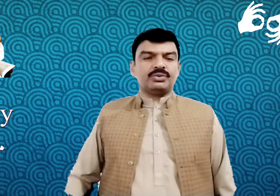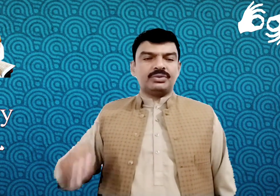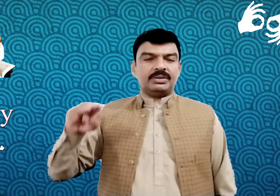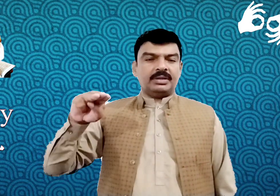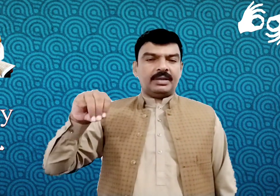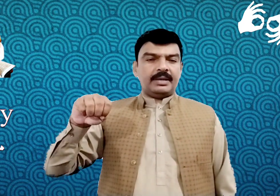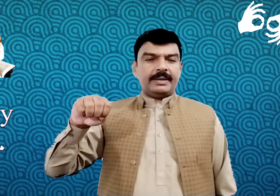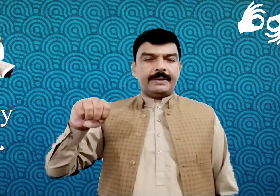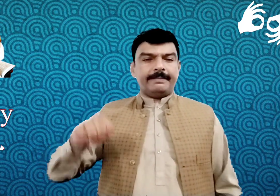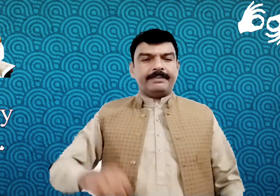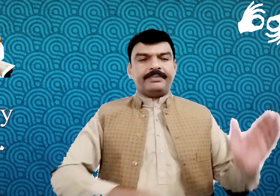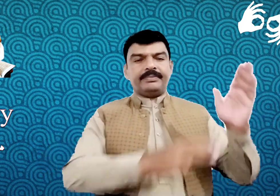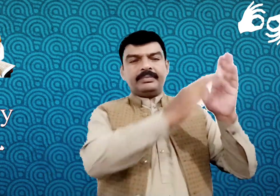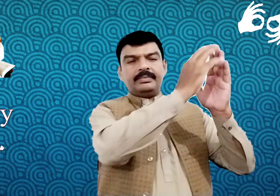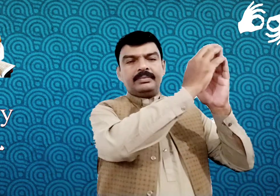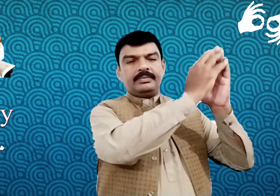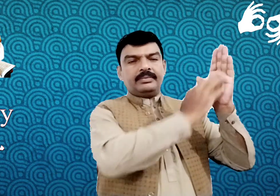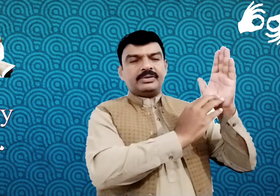मज़मून एम